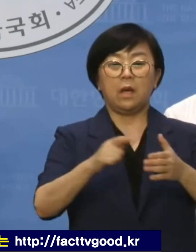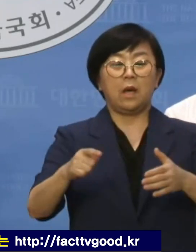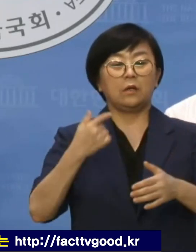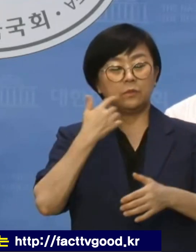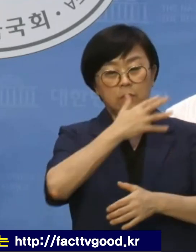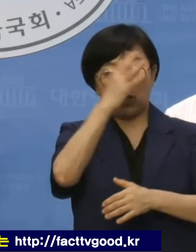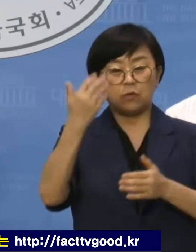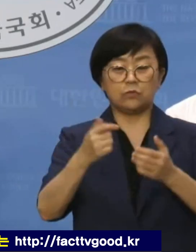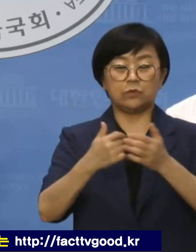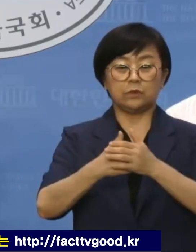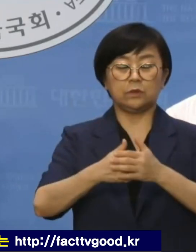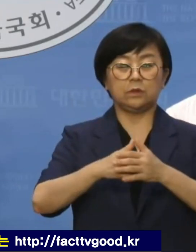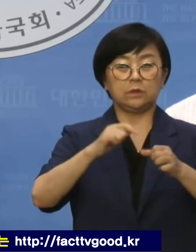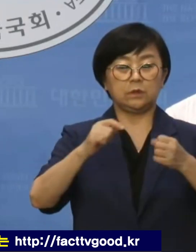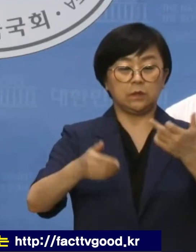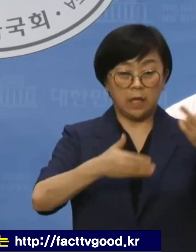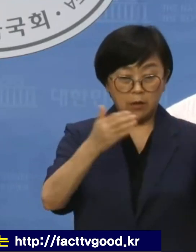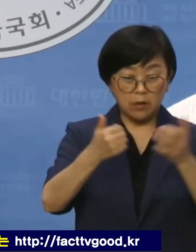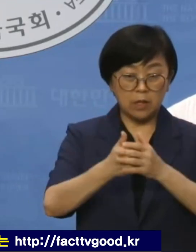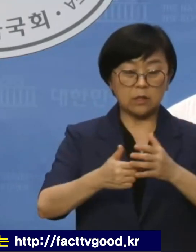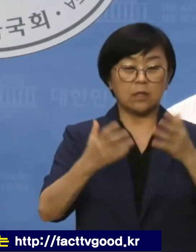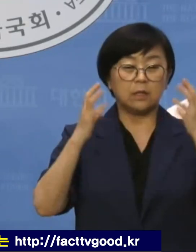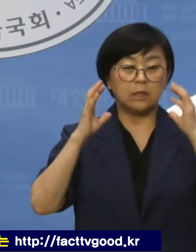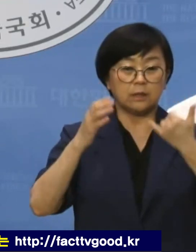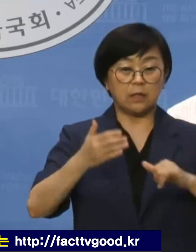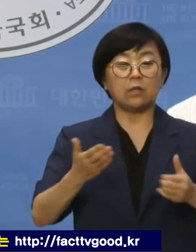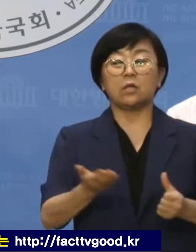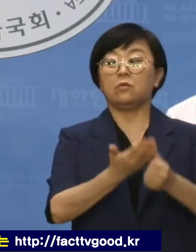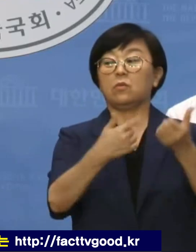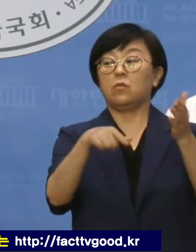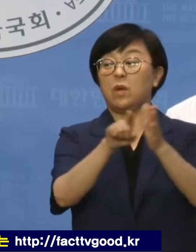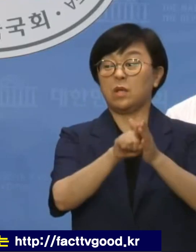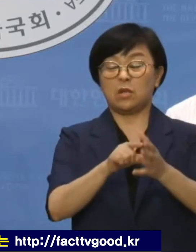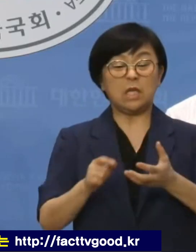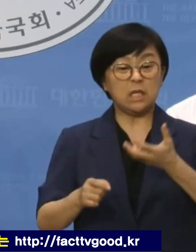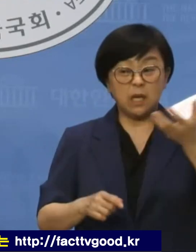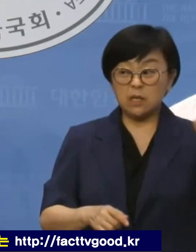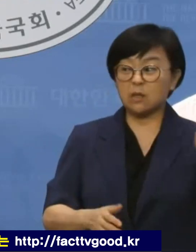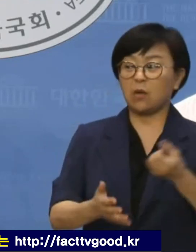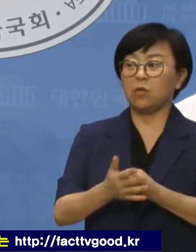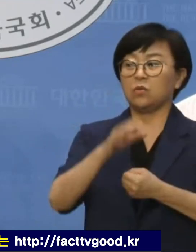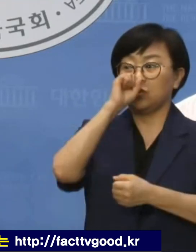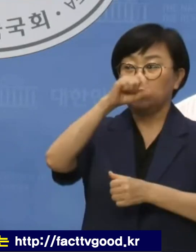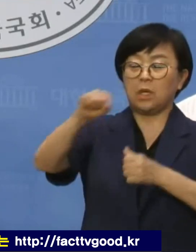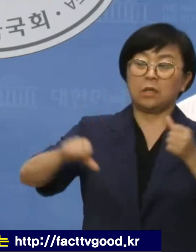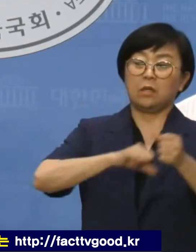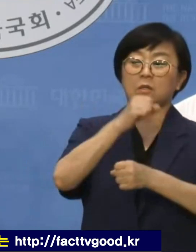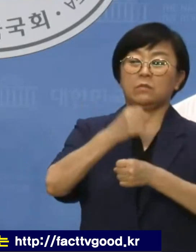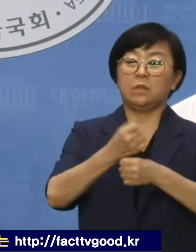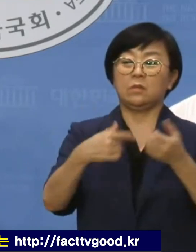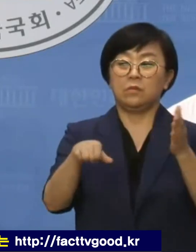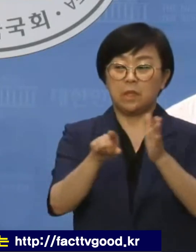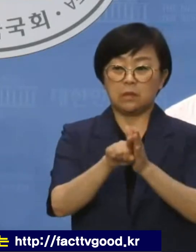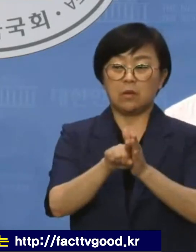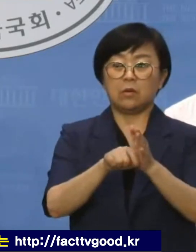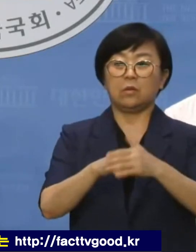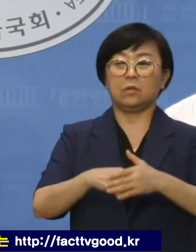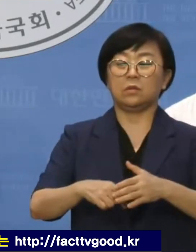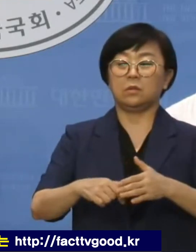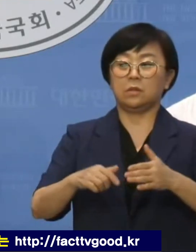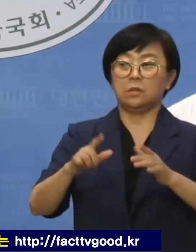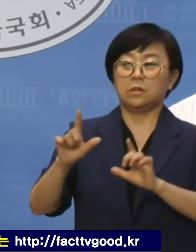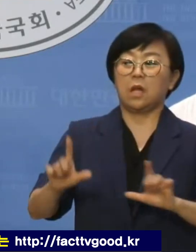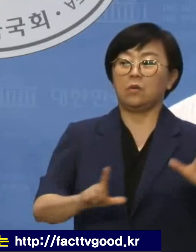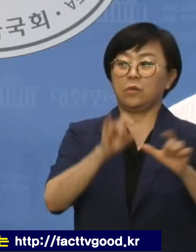아름다운 자연에서 아이들을 키우기 위해서 이 지역에 온 것이고요. 그리고 아이들 좋은 환경에서 교육시키기 위해서 이 동네에 살고 있는 것입니다.